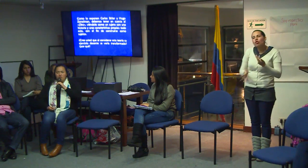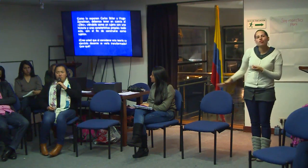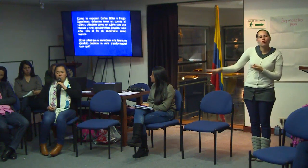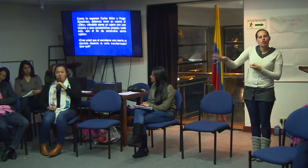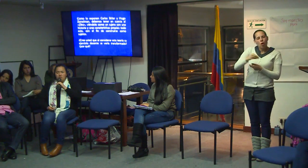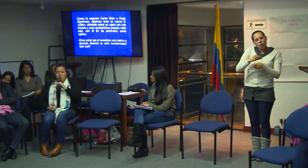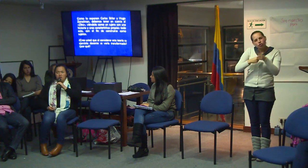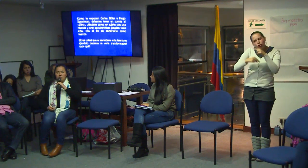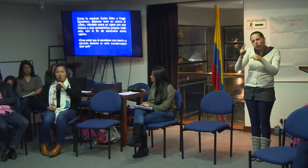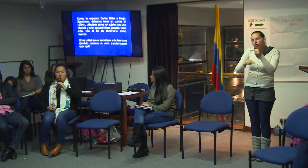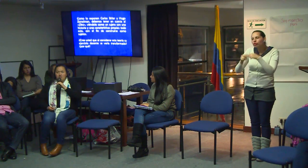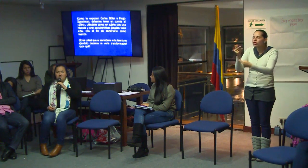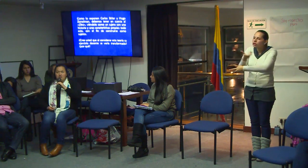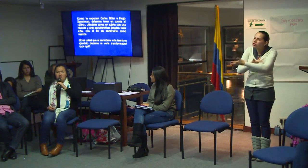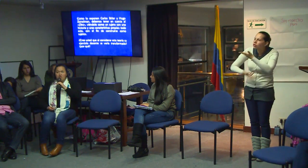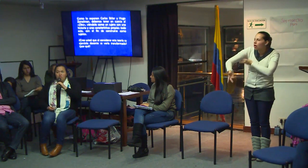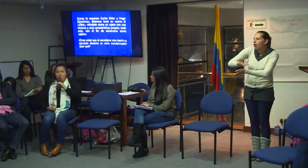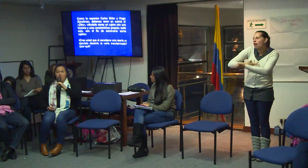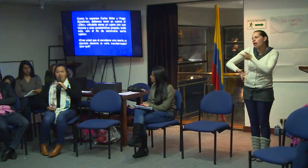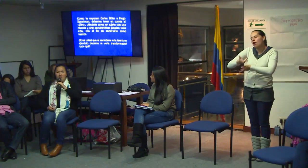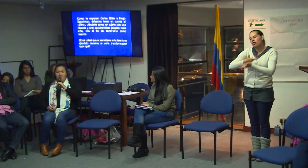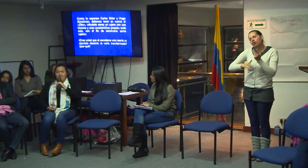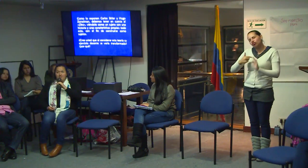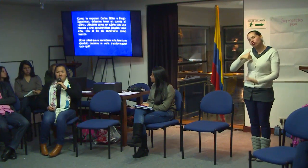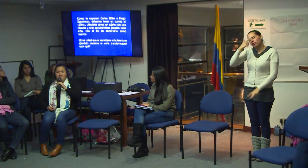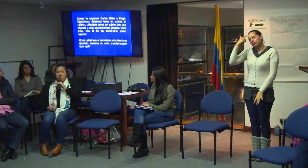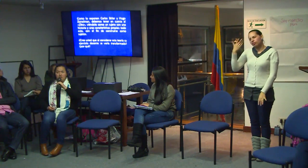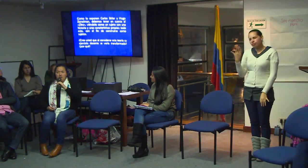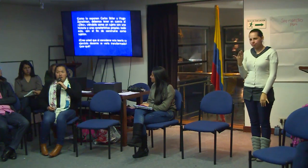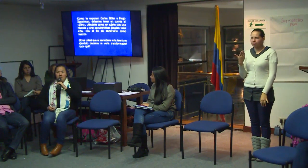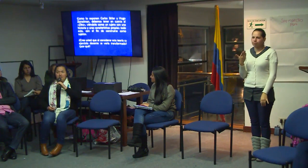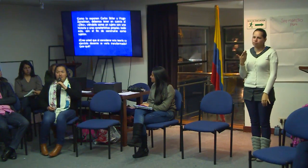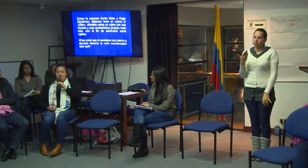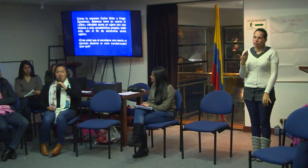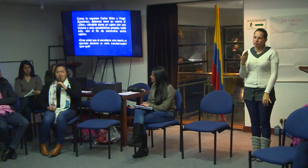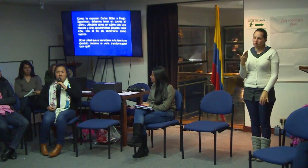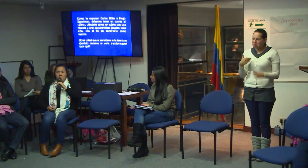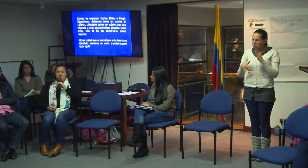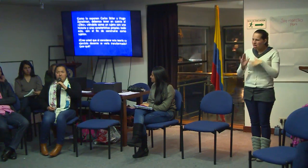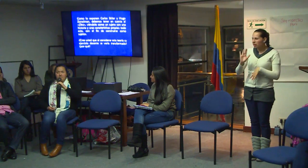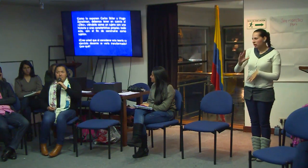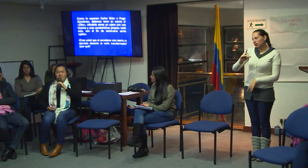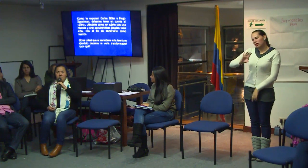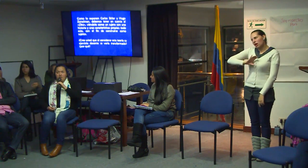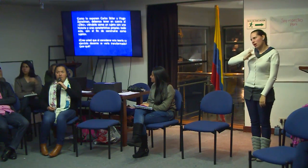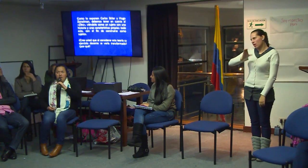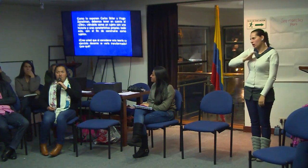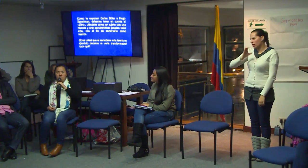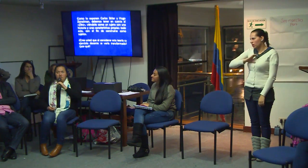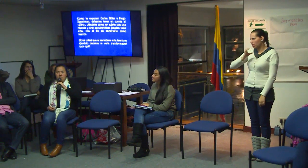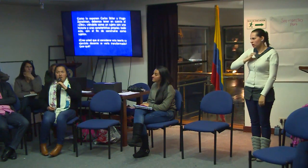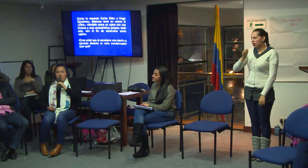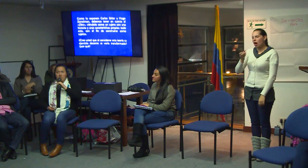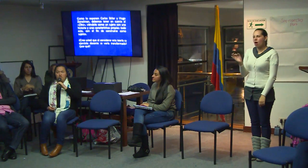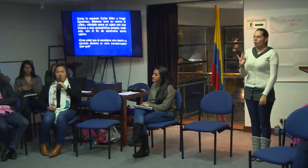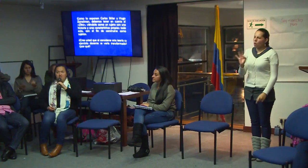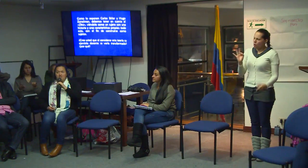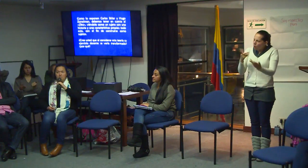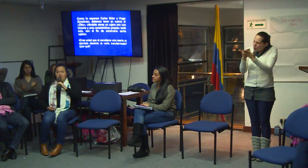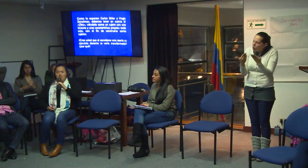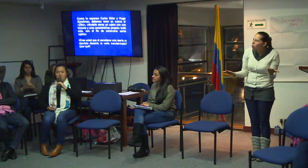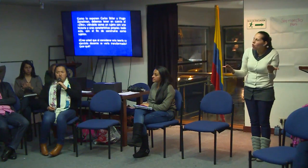entre todos y es, creo, una de las características y una de las cosas que